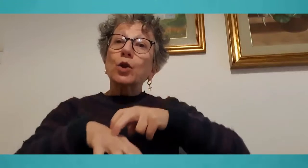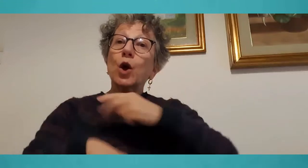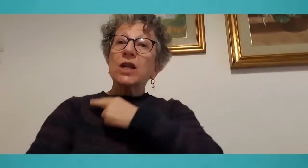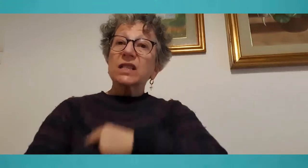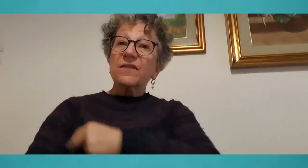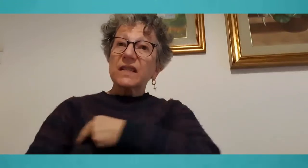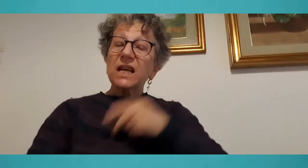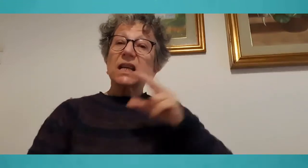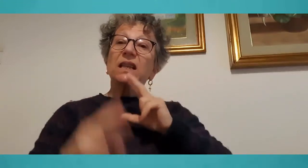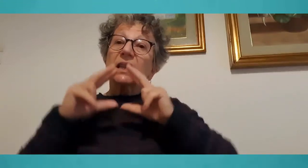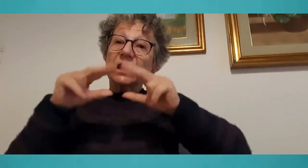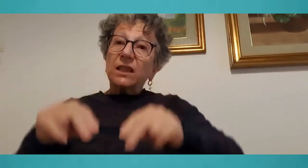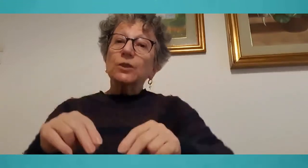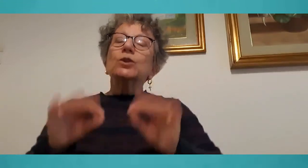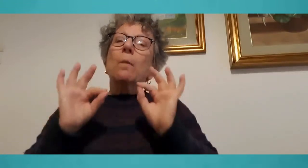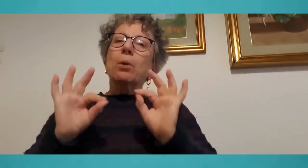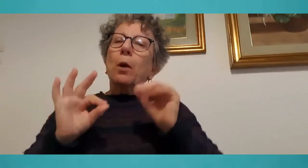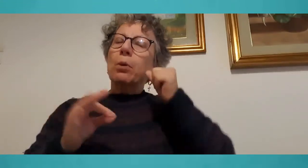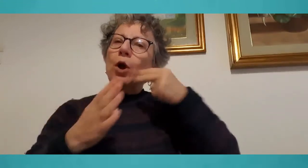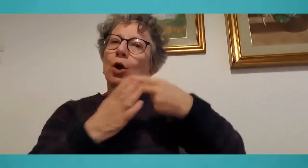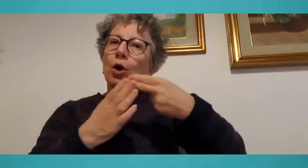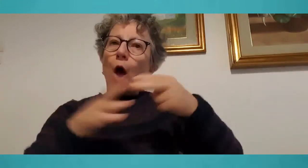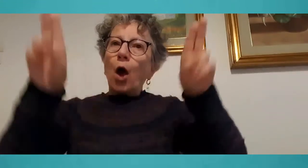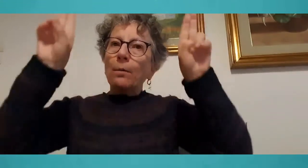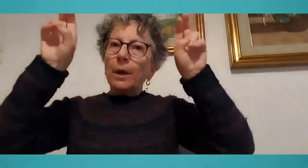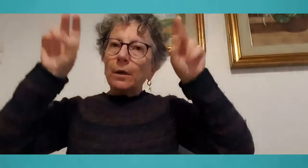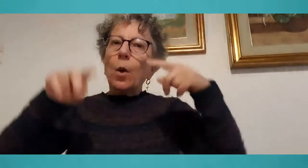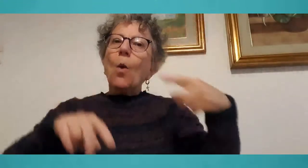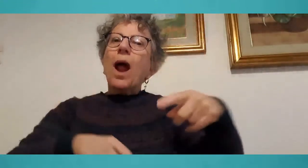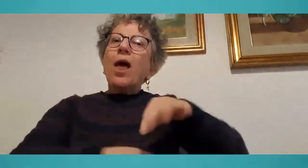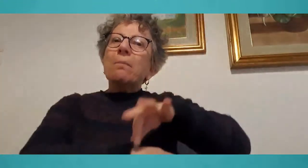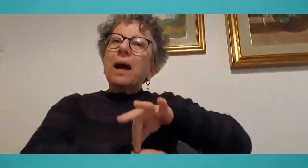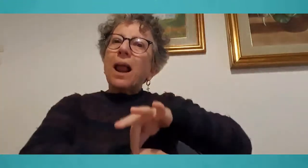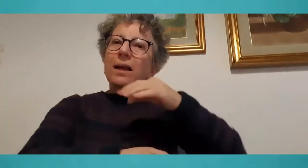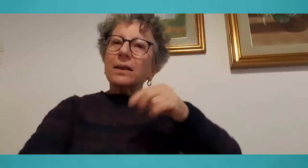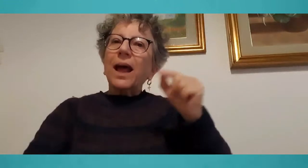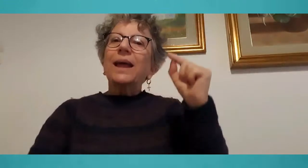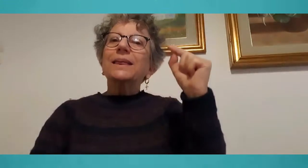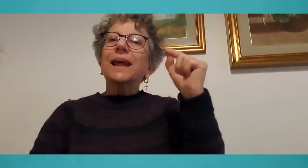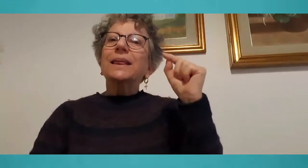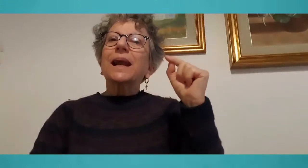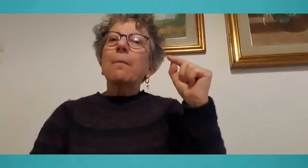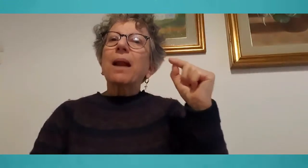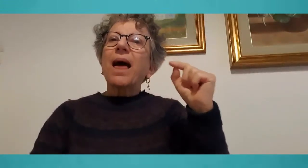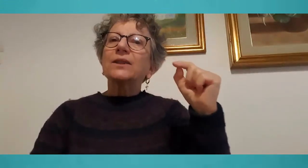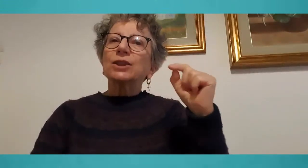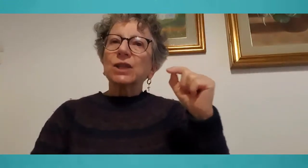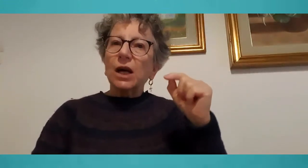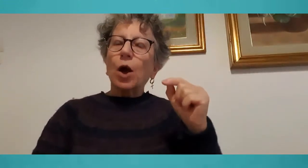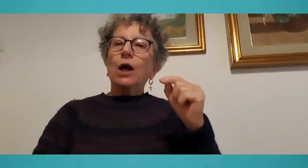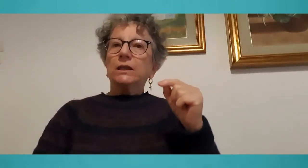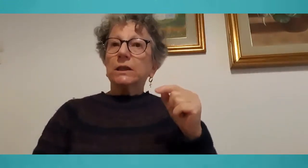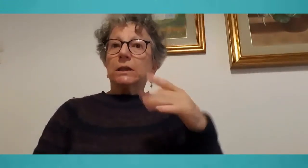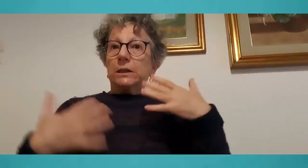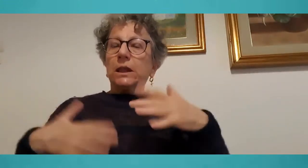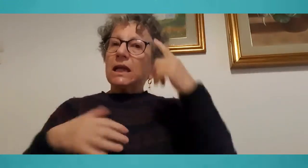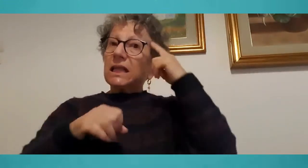Tutor si vedere proprio nome, malate, che terapeuta, che ci